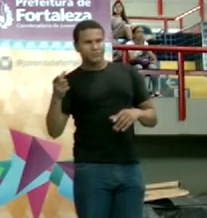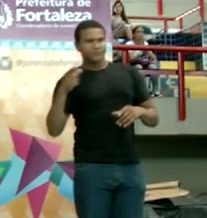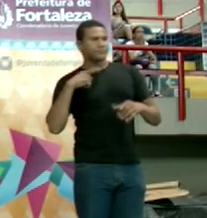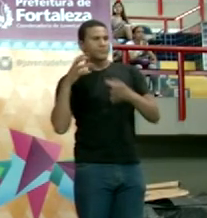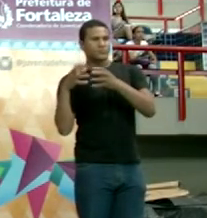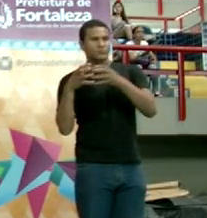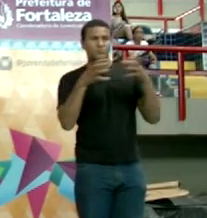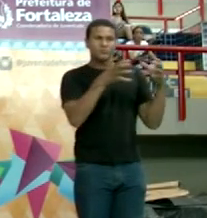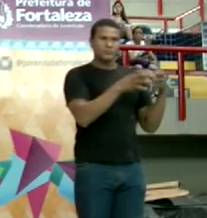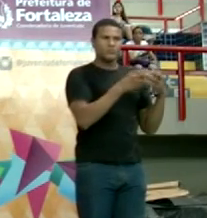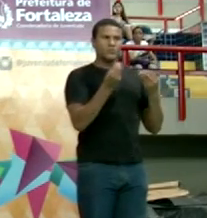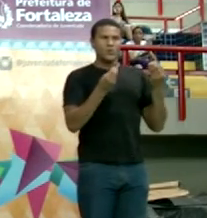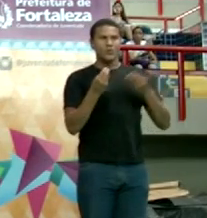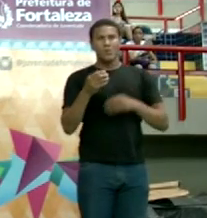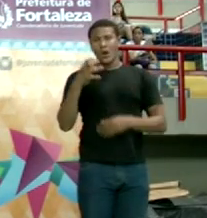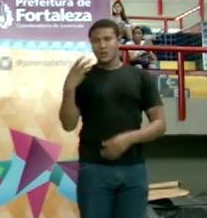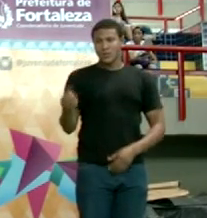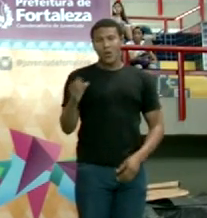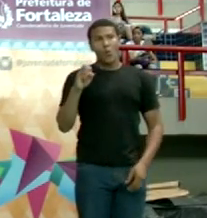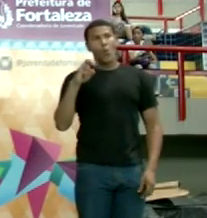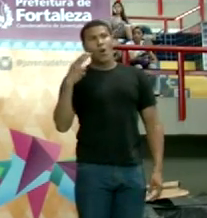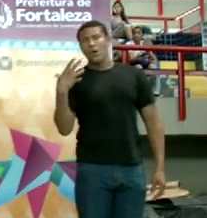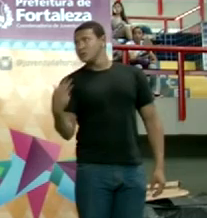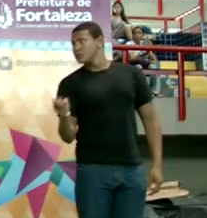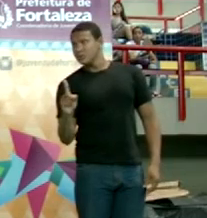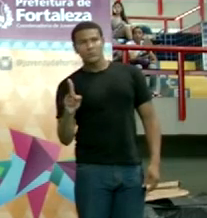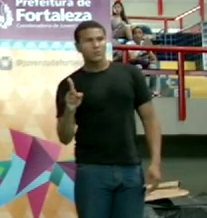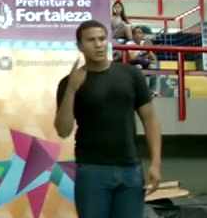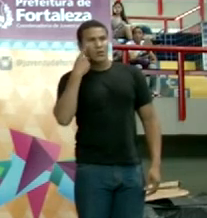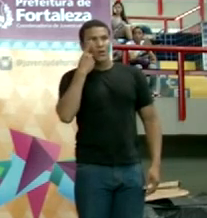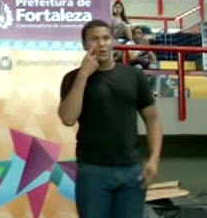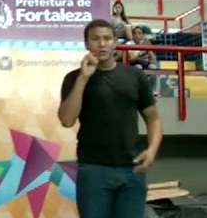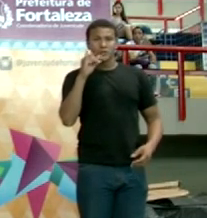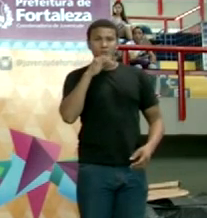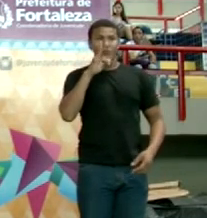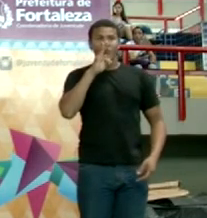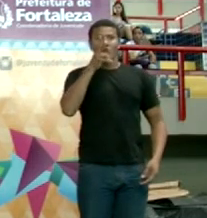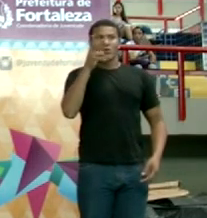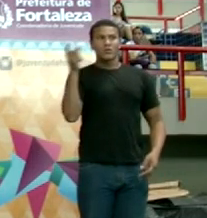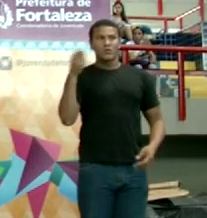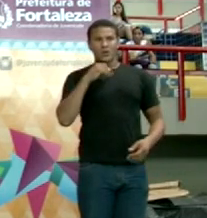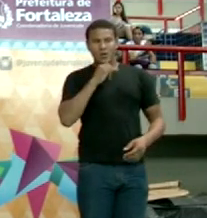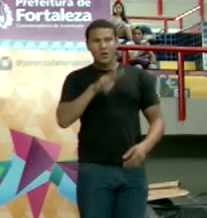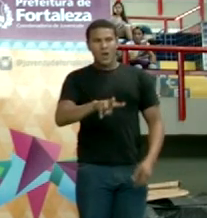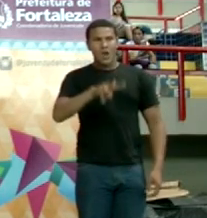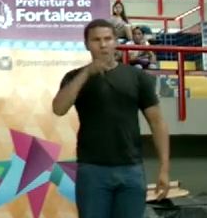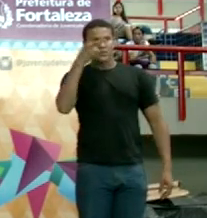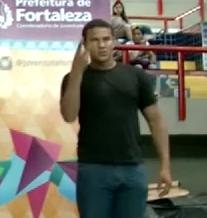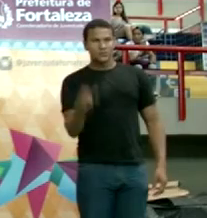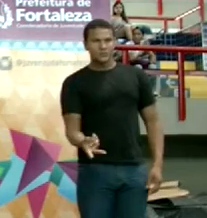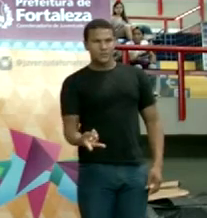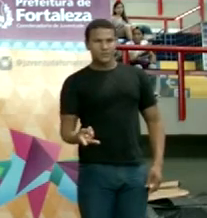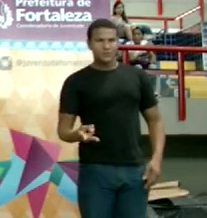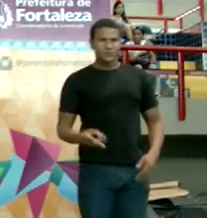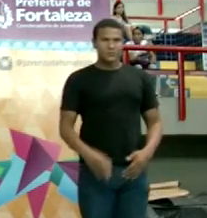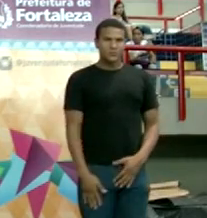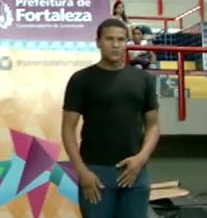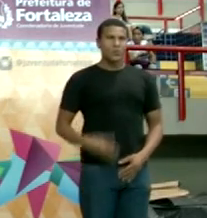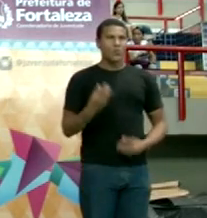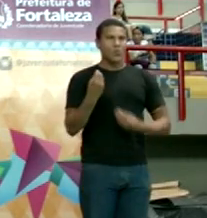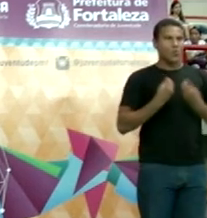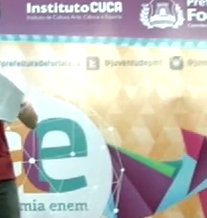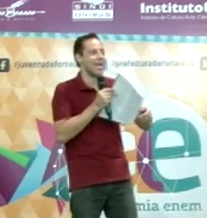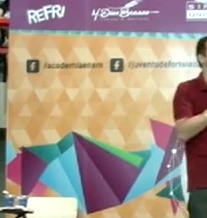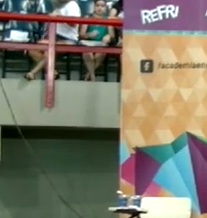sistema, ele vai mostrar o quê? Ele está apresentando o funcionamento do parlamentarismo às avessas no parlamentarismo, as